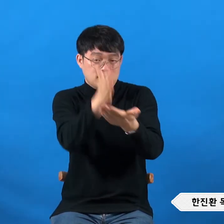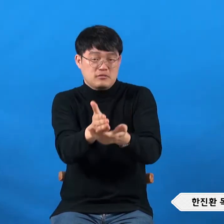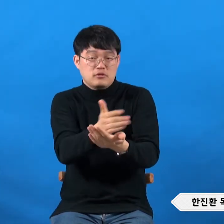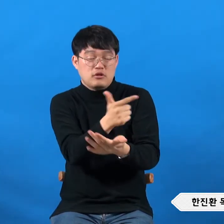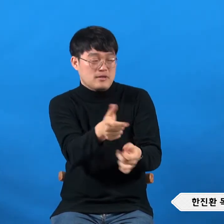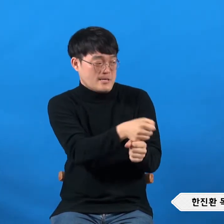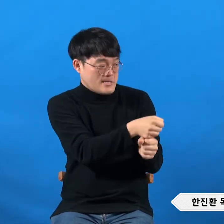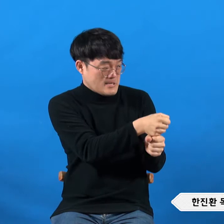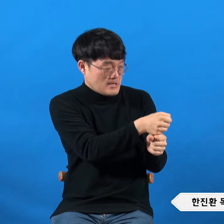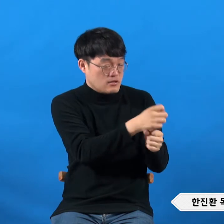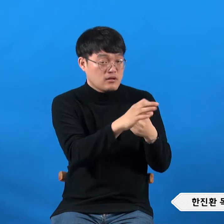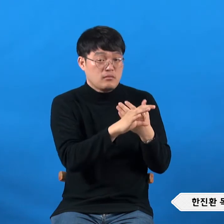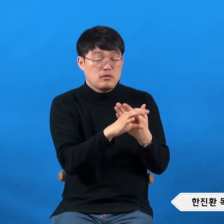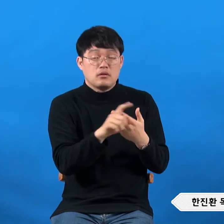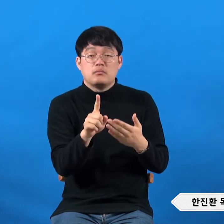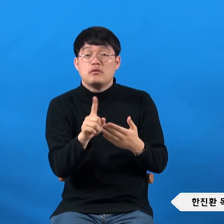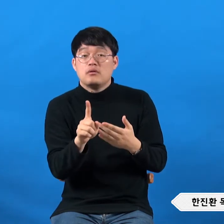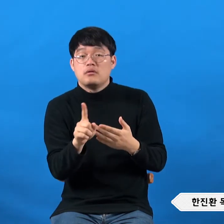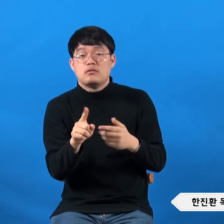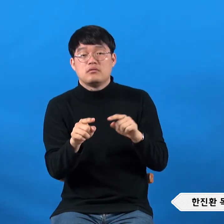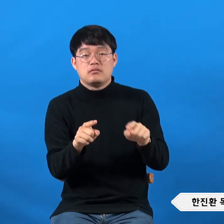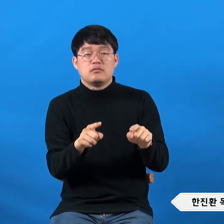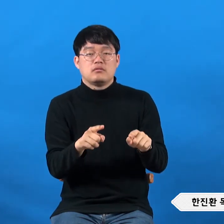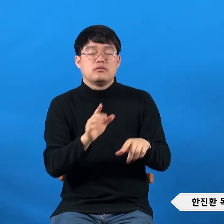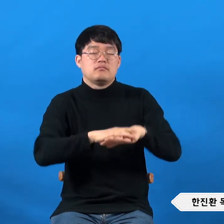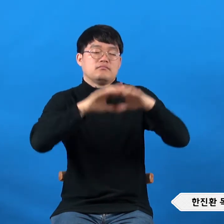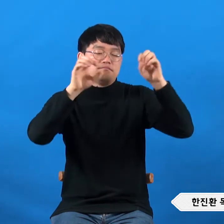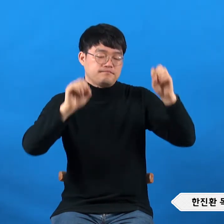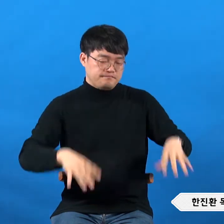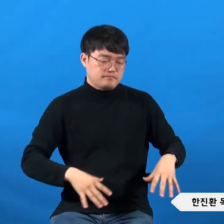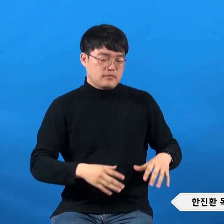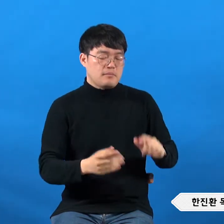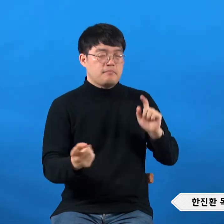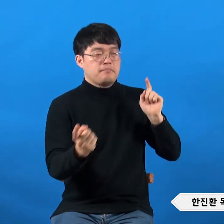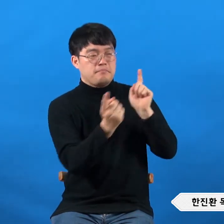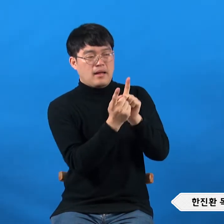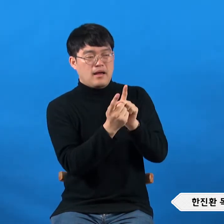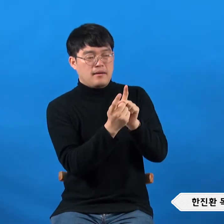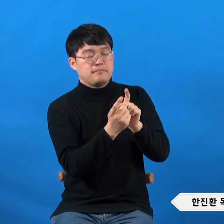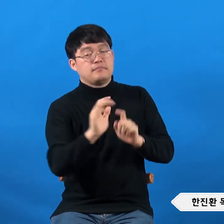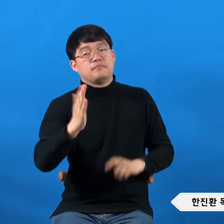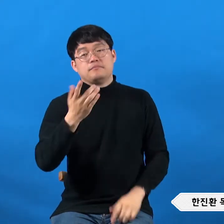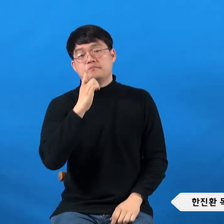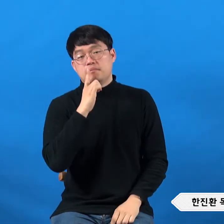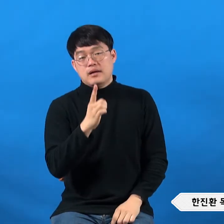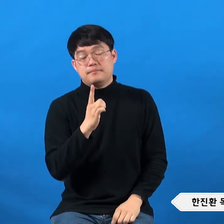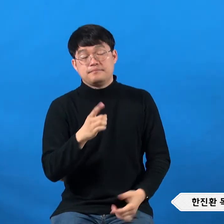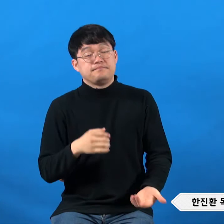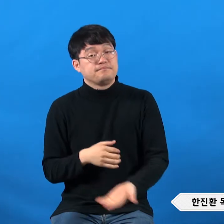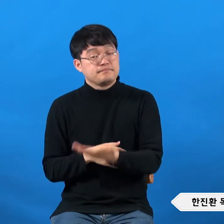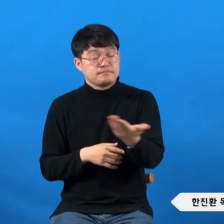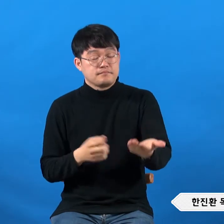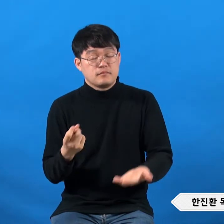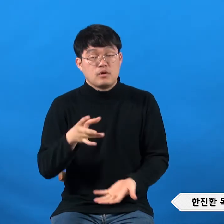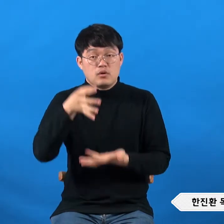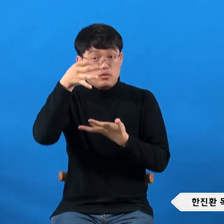마십시오. 너무 의지했다가는 잘못하면 허망한 꼴을 당할 수가 있습니다.